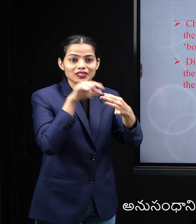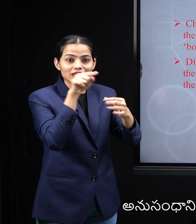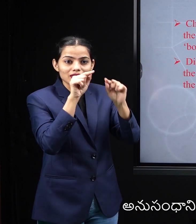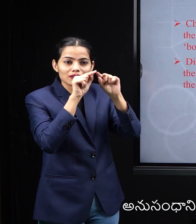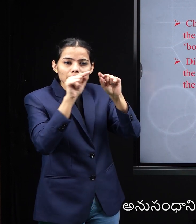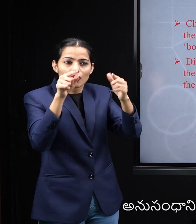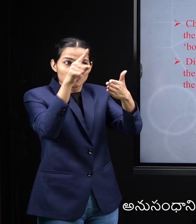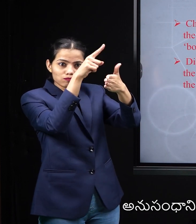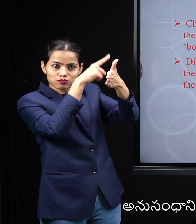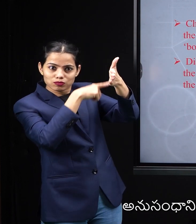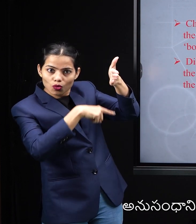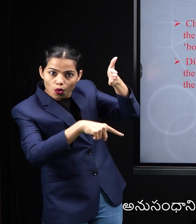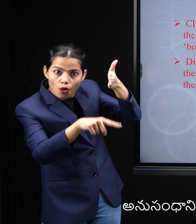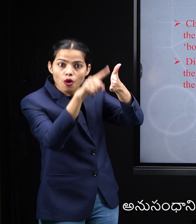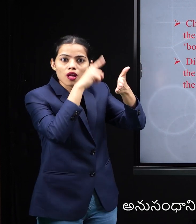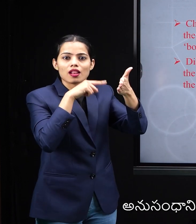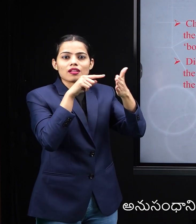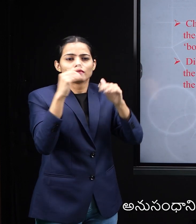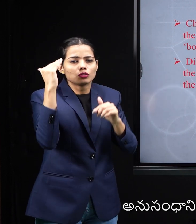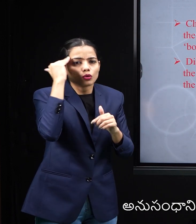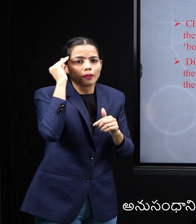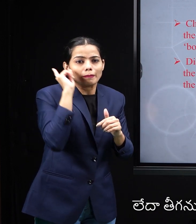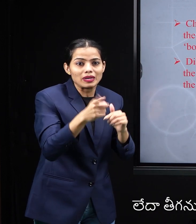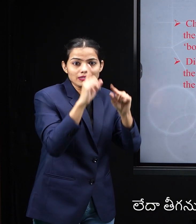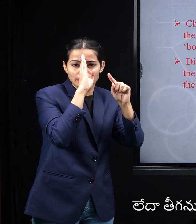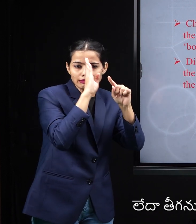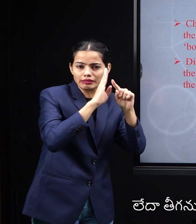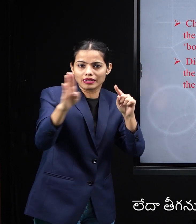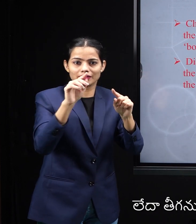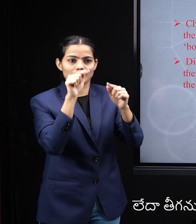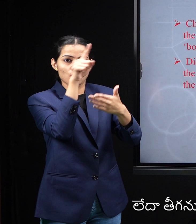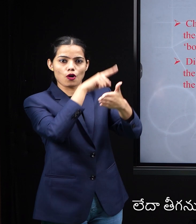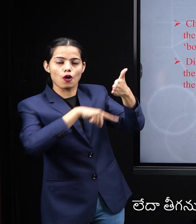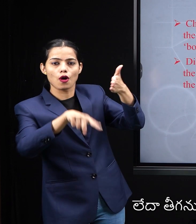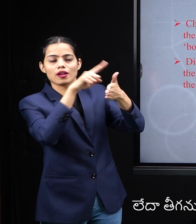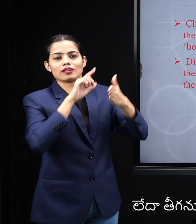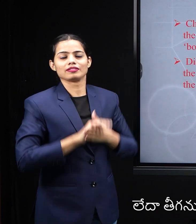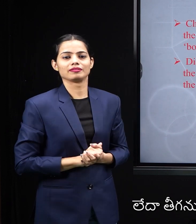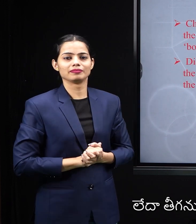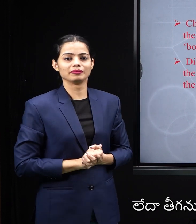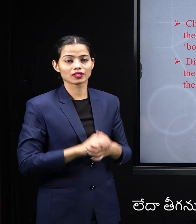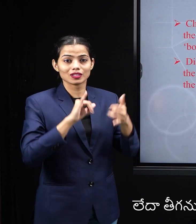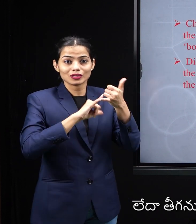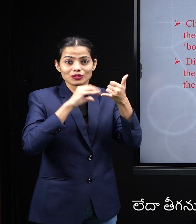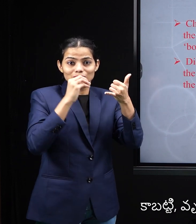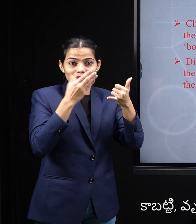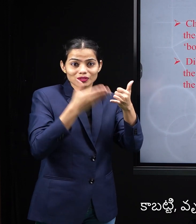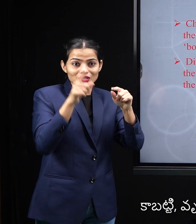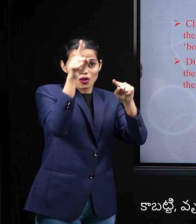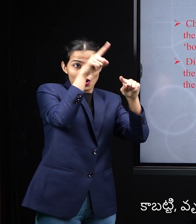అనుసంధానించబడిన ఏదైనా సరళరేఖా విభాగం లేదా తీగను సర్కిల్ యొక్క వ్యాసం అంటారు. కాబట్టి